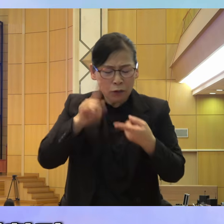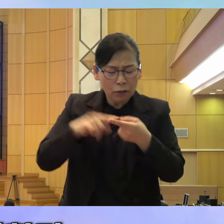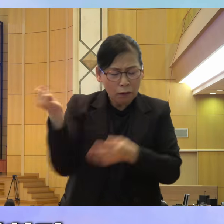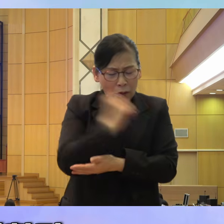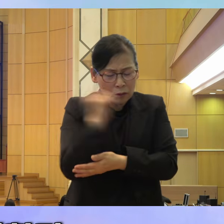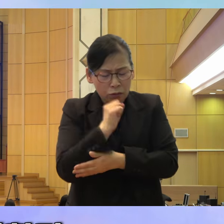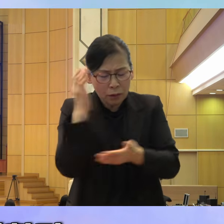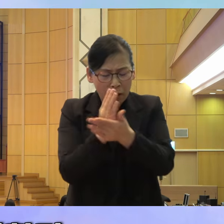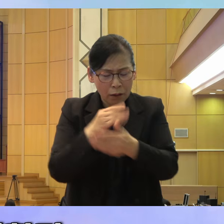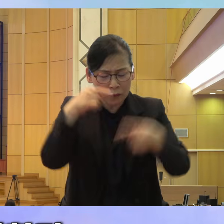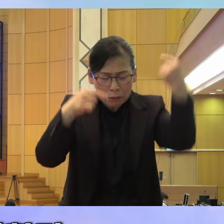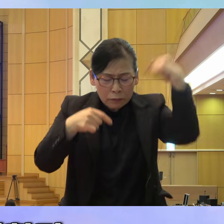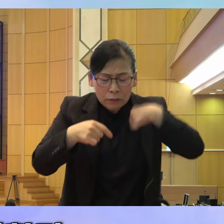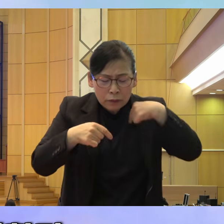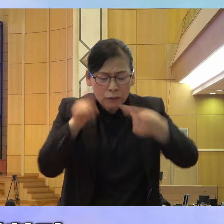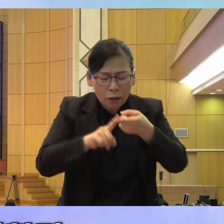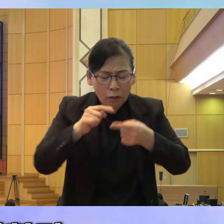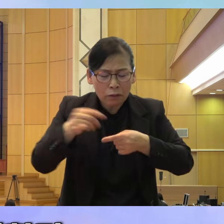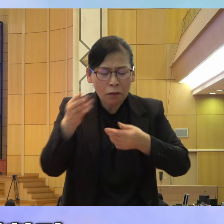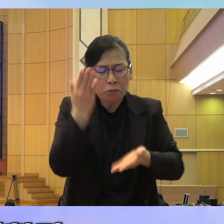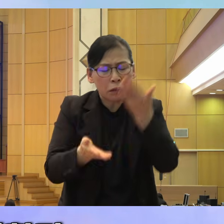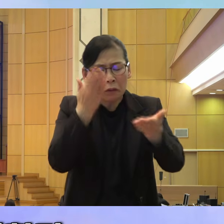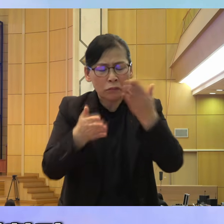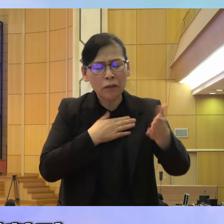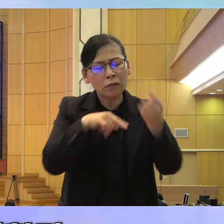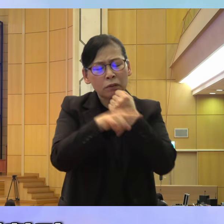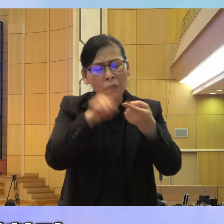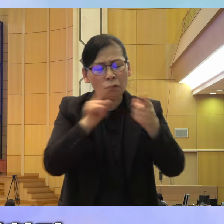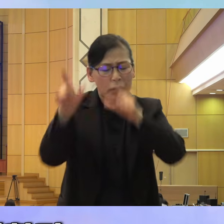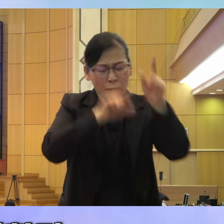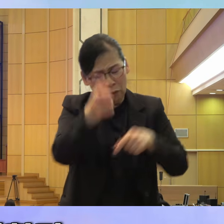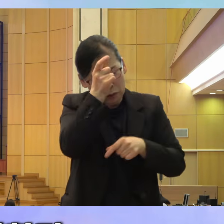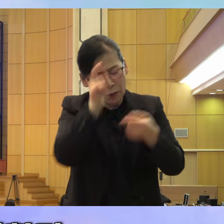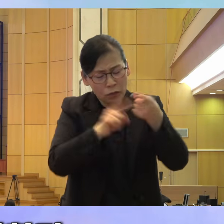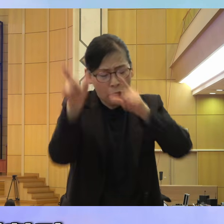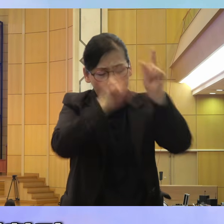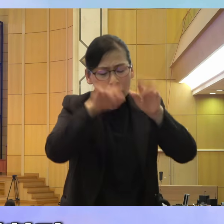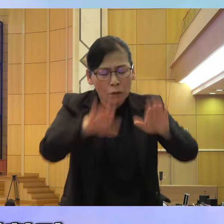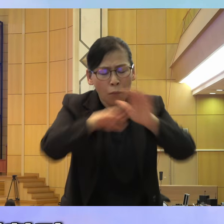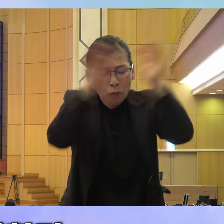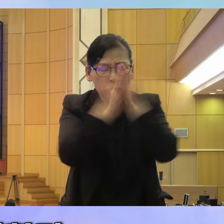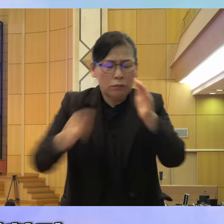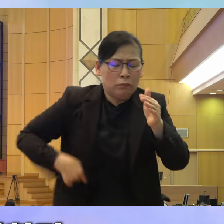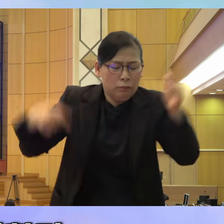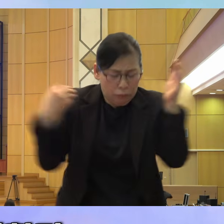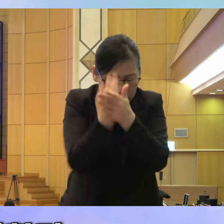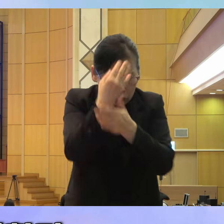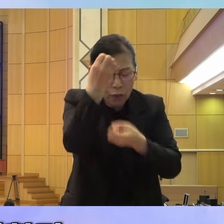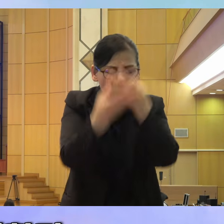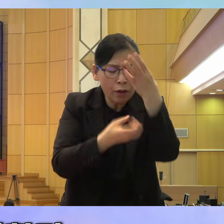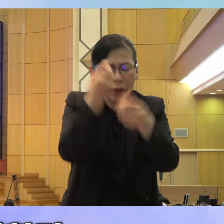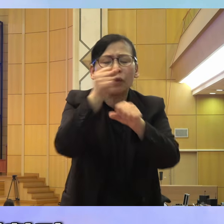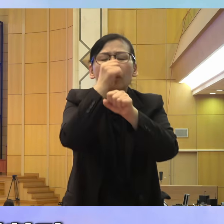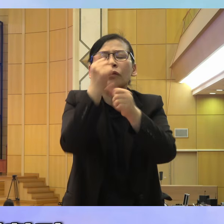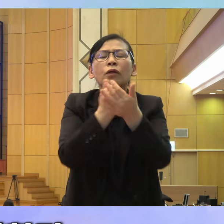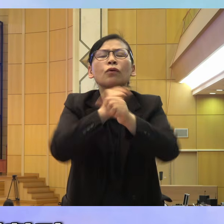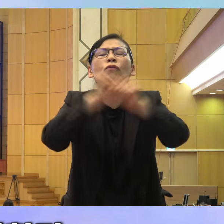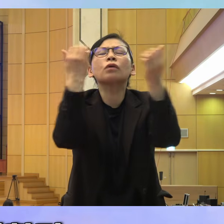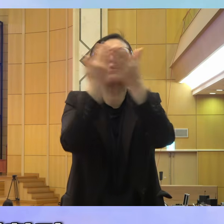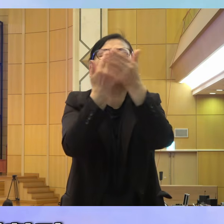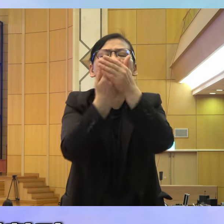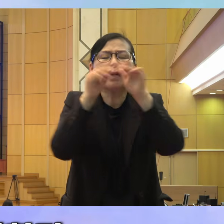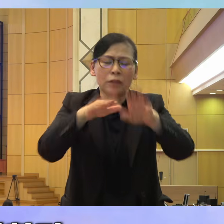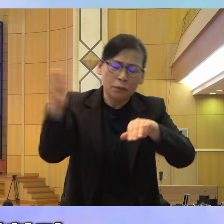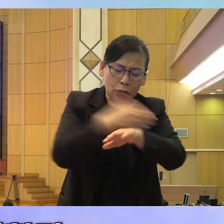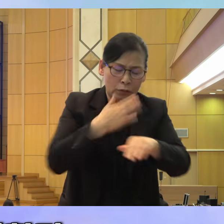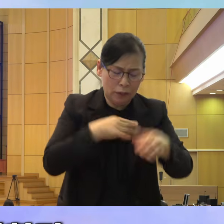느끼고 감정에 따라 판단하고 내 멋대로 내 뜻대로 살아왔던 것을 주님 이 시간 회개합니다. 용서하여 주시옵소서.